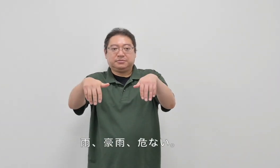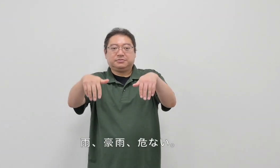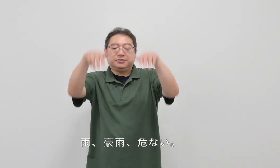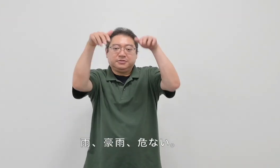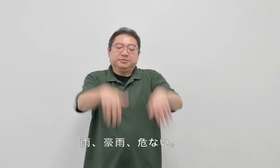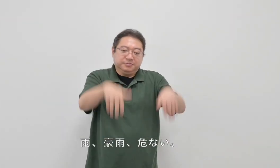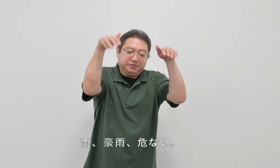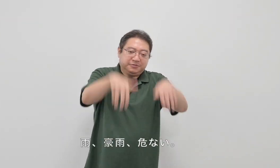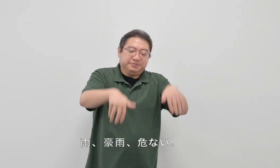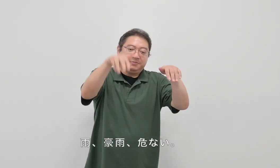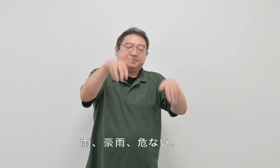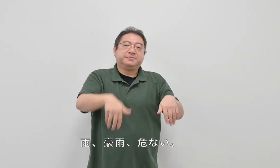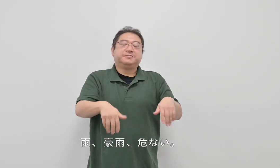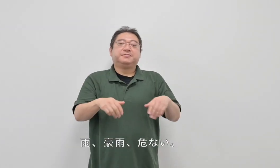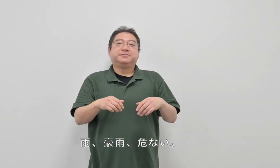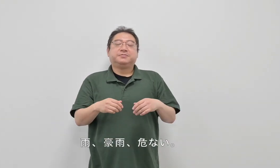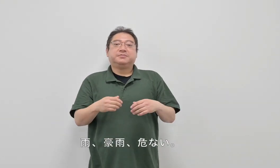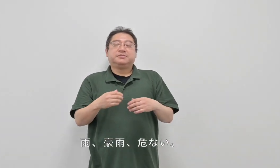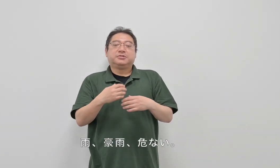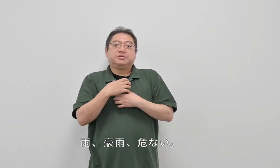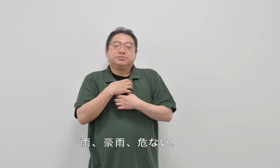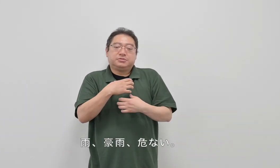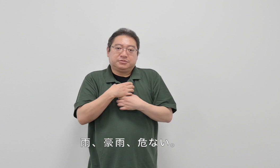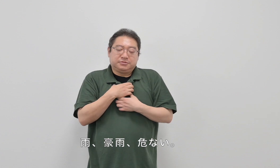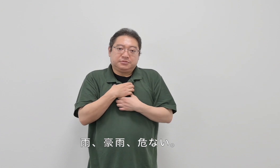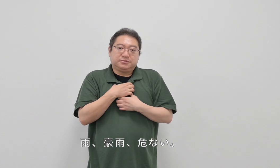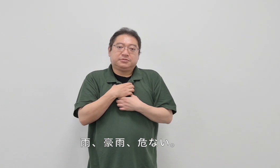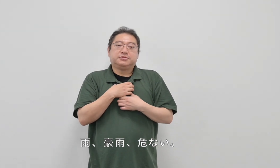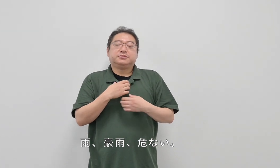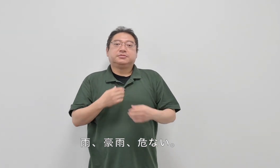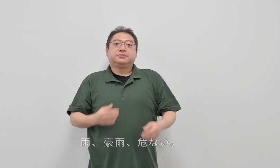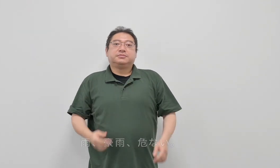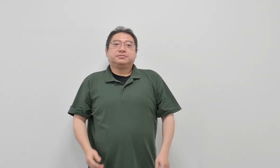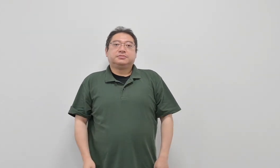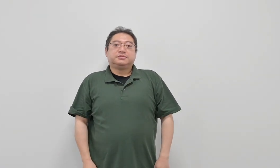雨、豪雨、危ない、